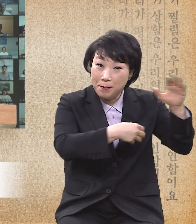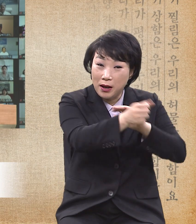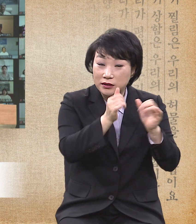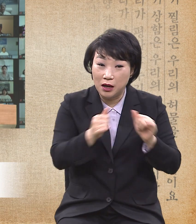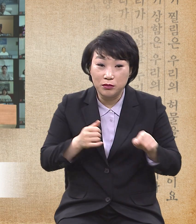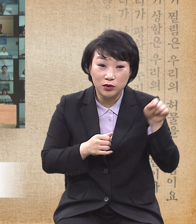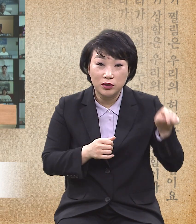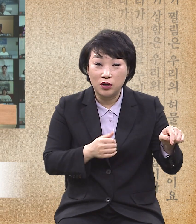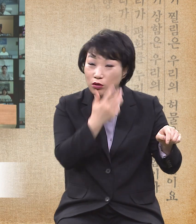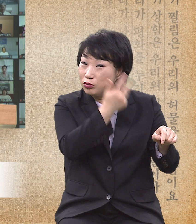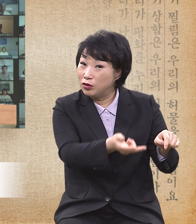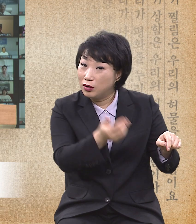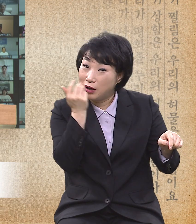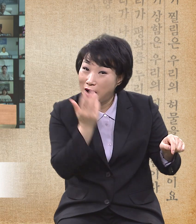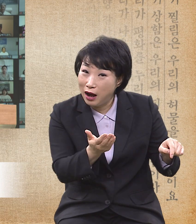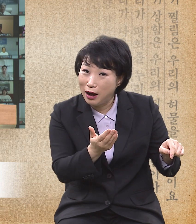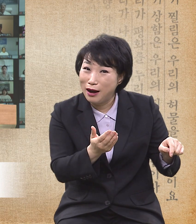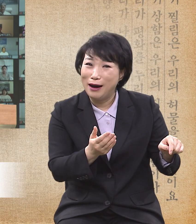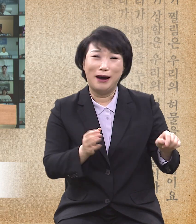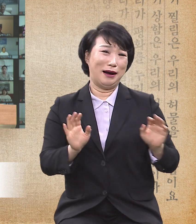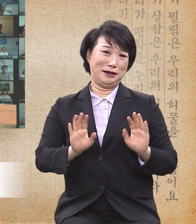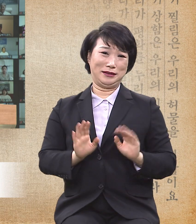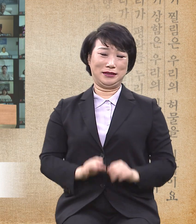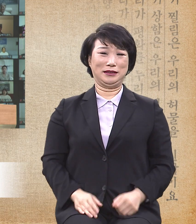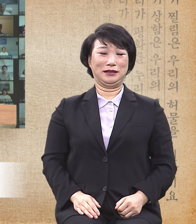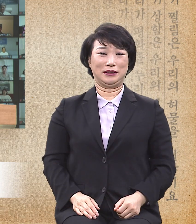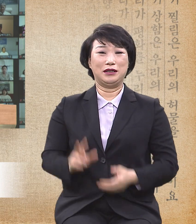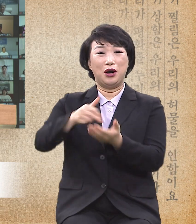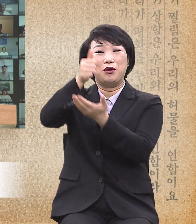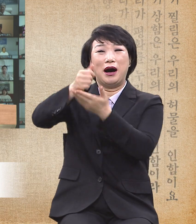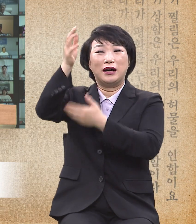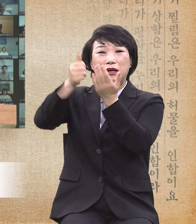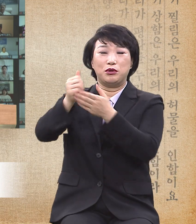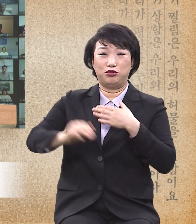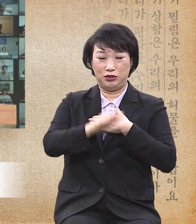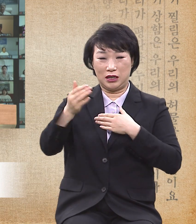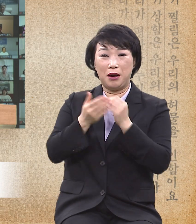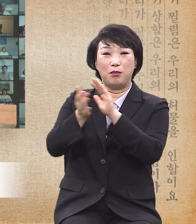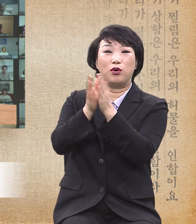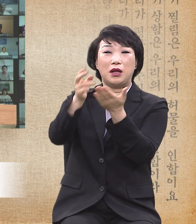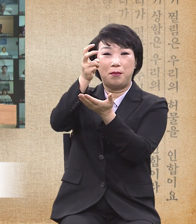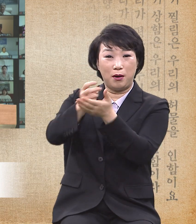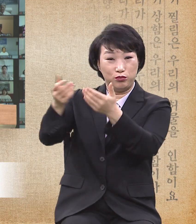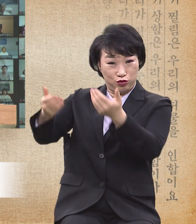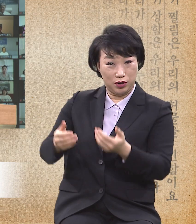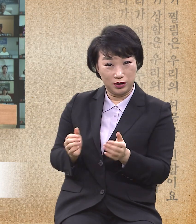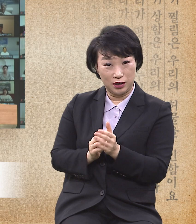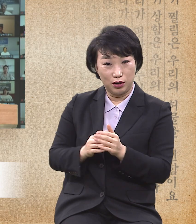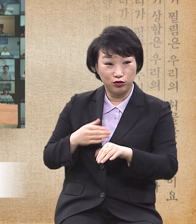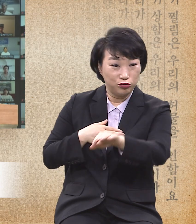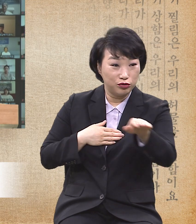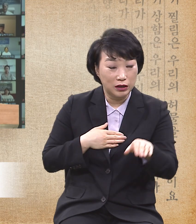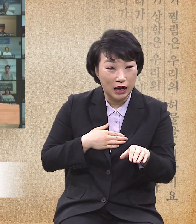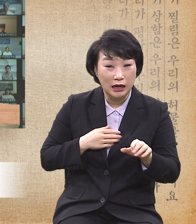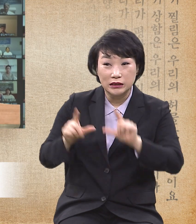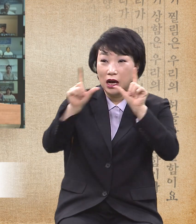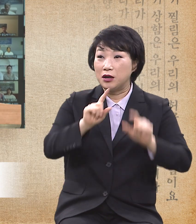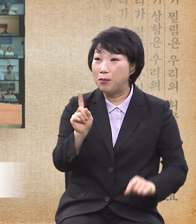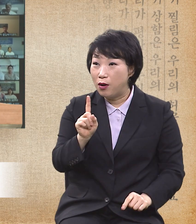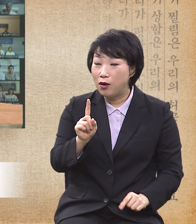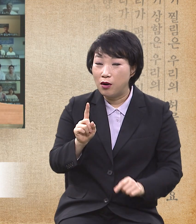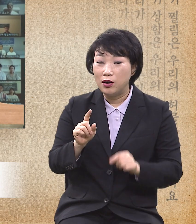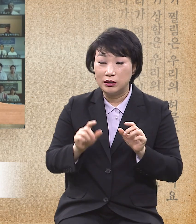자를 놔두겠느냐 그 말이요. 요한은 우리에게 율법을 세우신 분이요, 우리가 어떻게 살아야